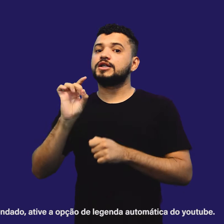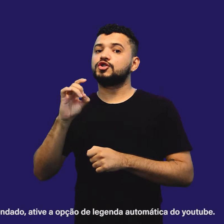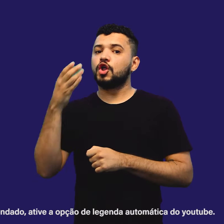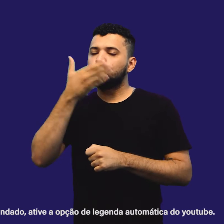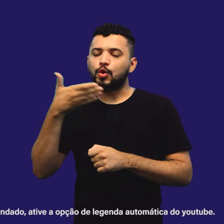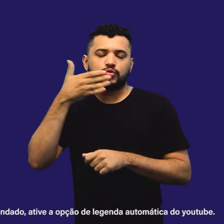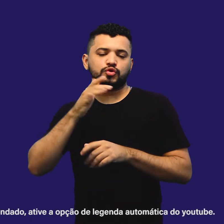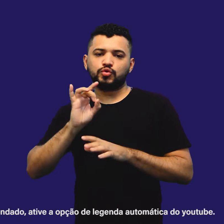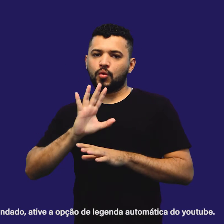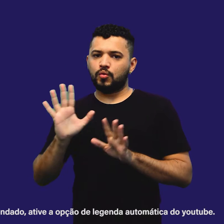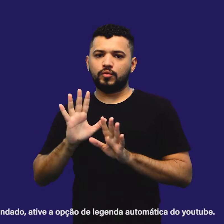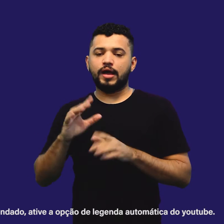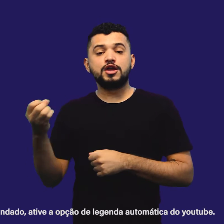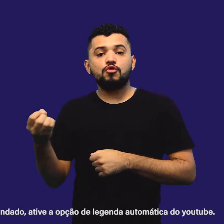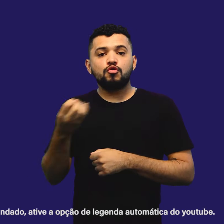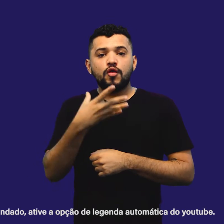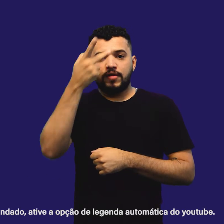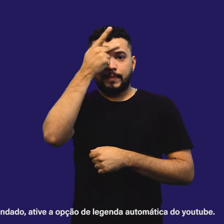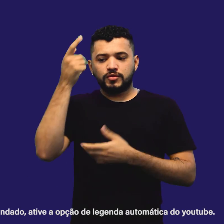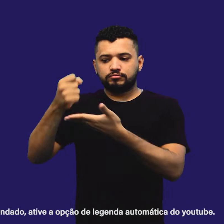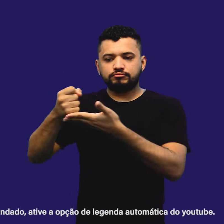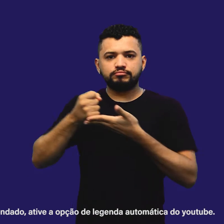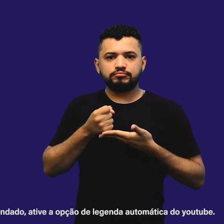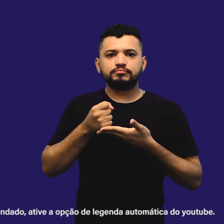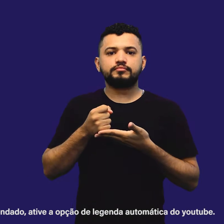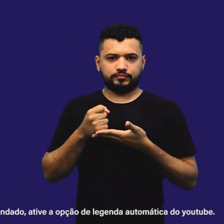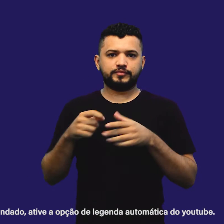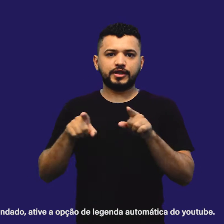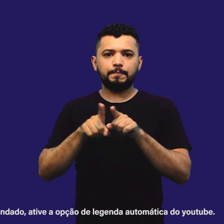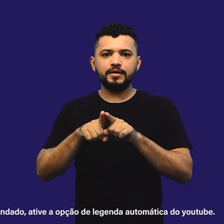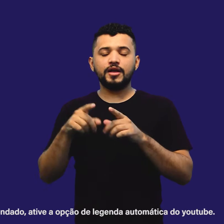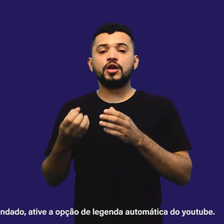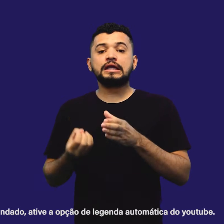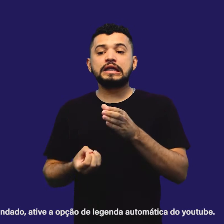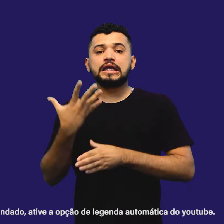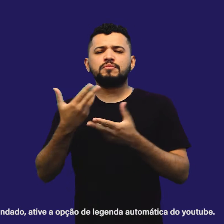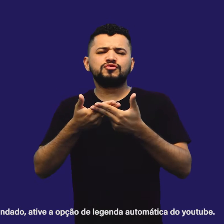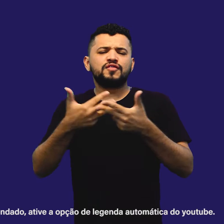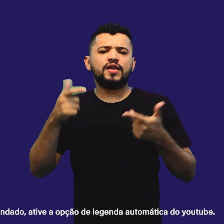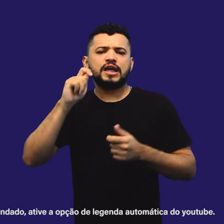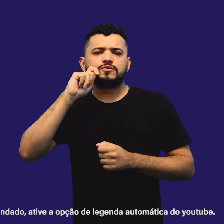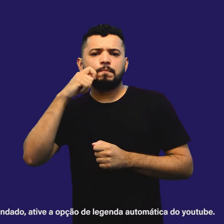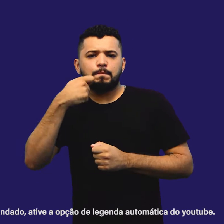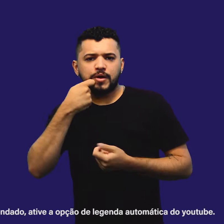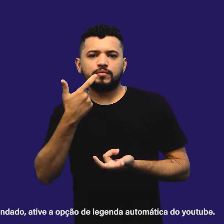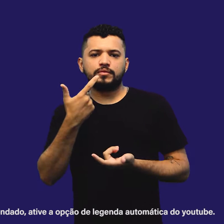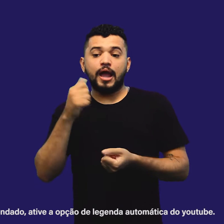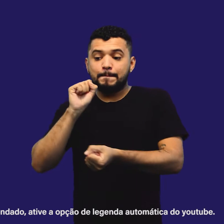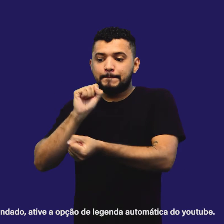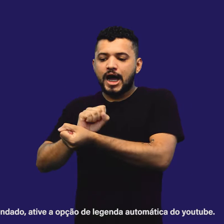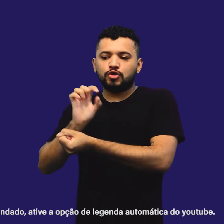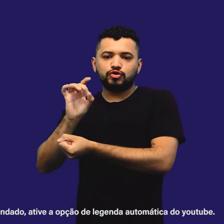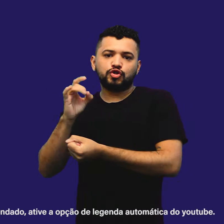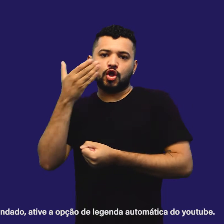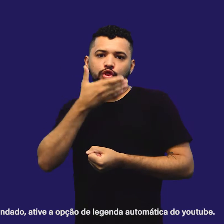a chegada do meu novo sócio, a gente implementou muitos pães também. Então, parou de ser só doces e